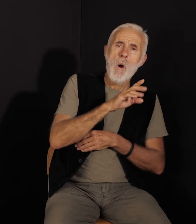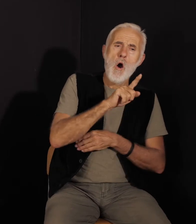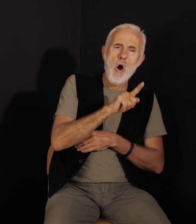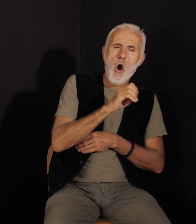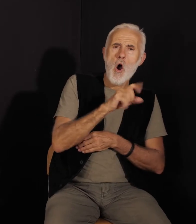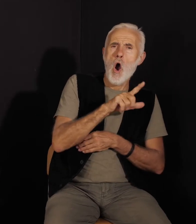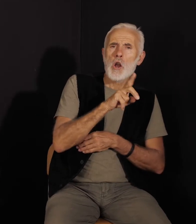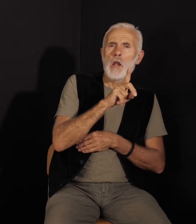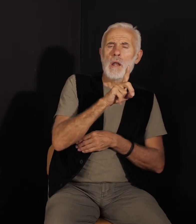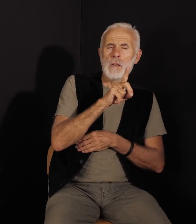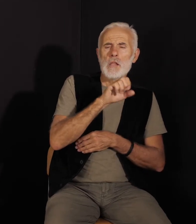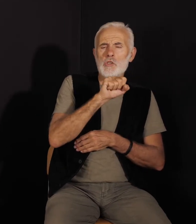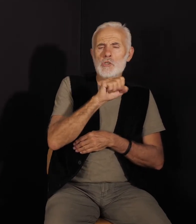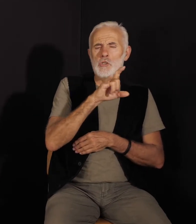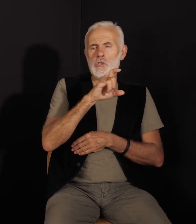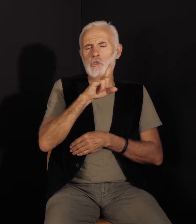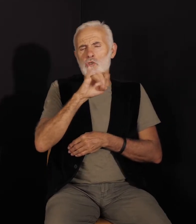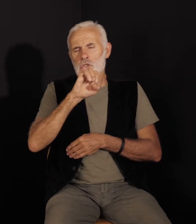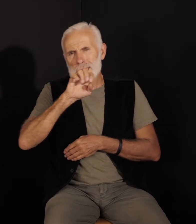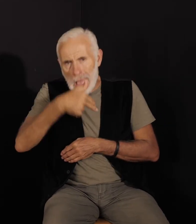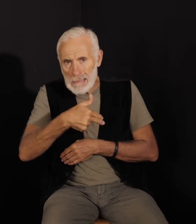très actif dans les mouvements pour les droits civiques.